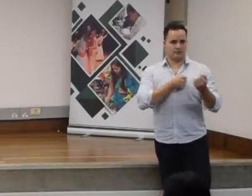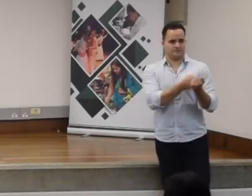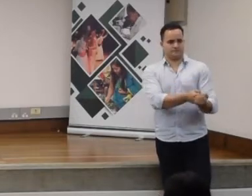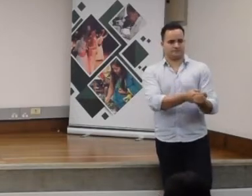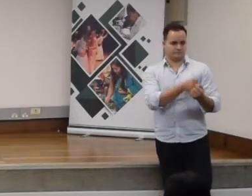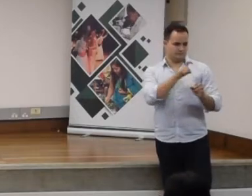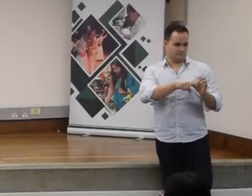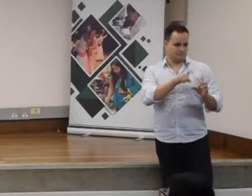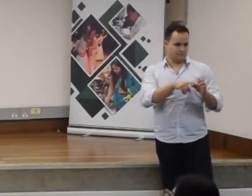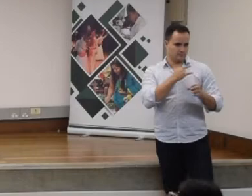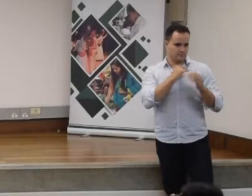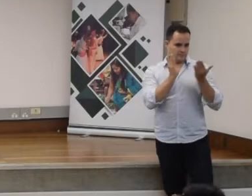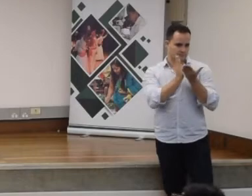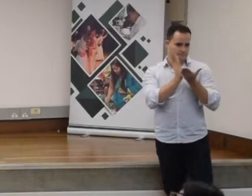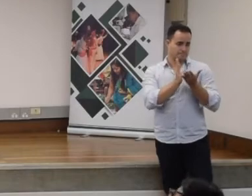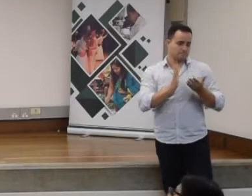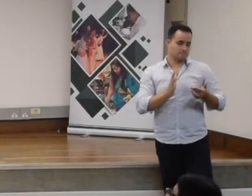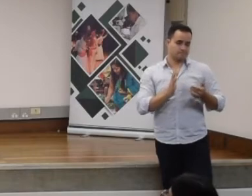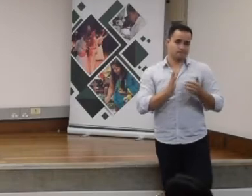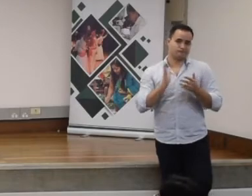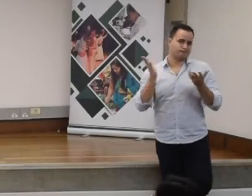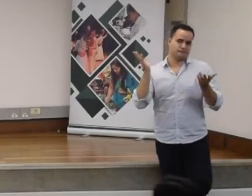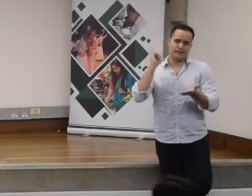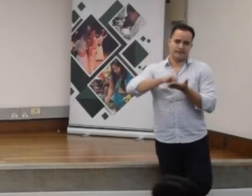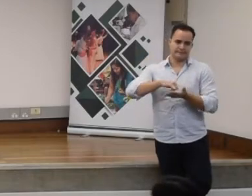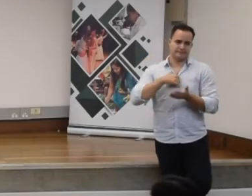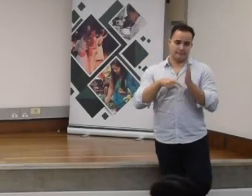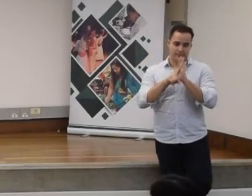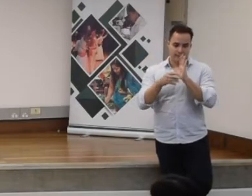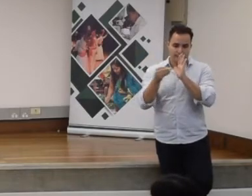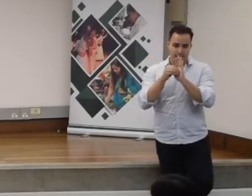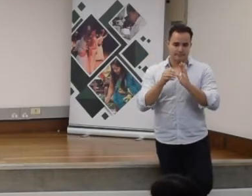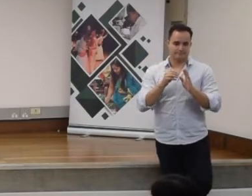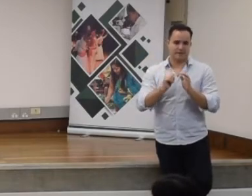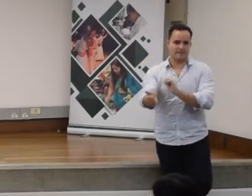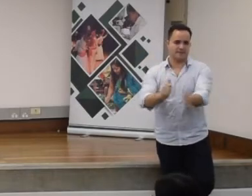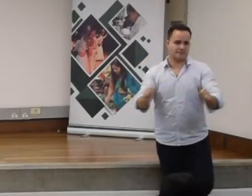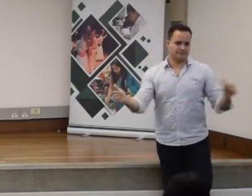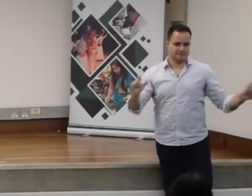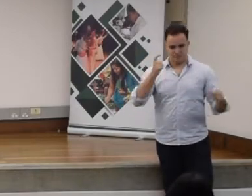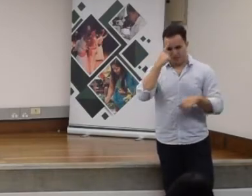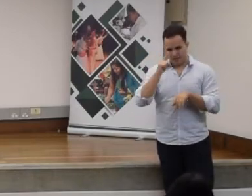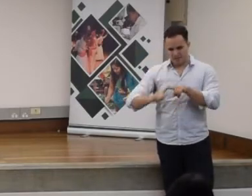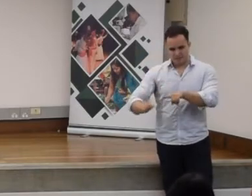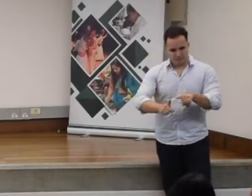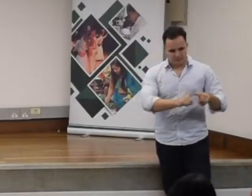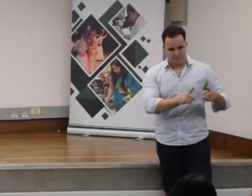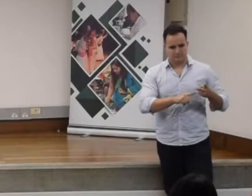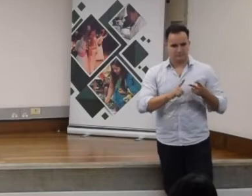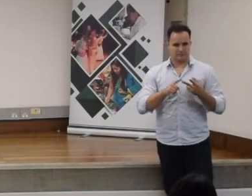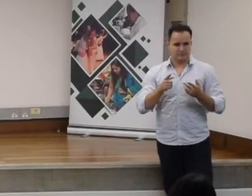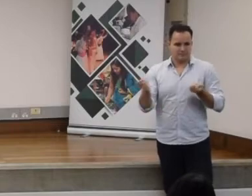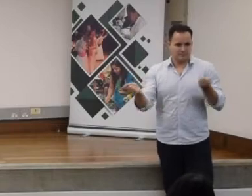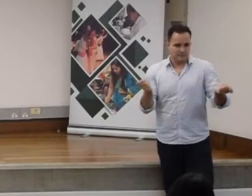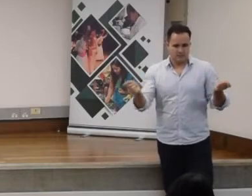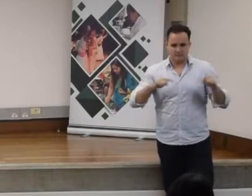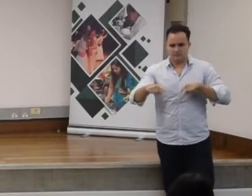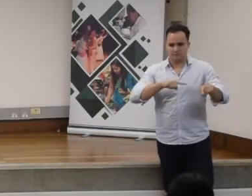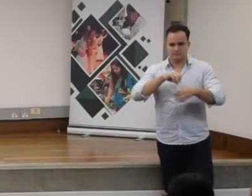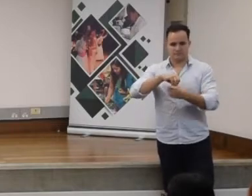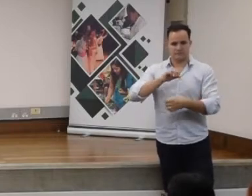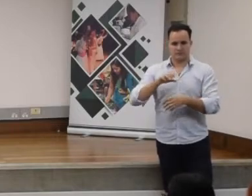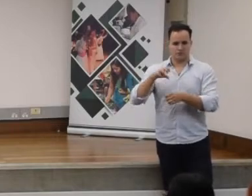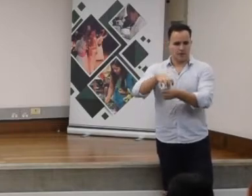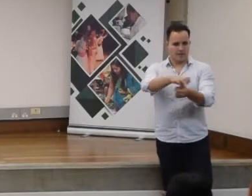la demanda, y lo que se ha priorizado obviamente han sido los subsidios a la demanda, ¿sí?, que ha representado un 200% de aumento